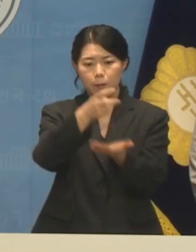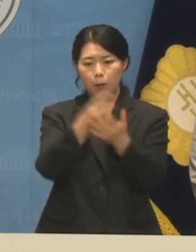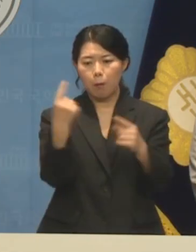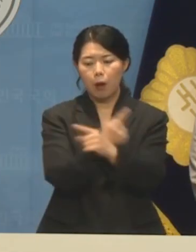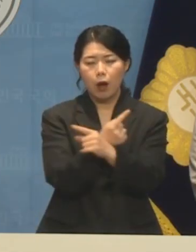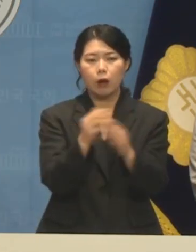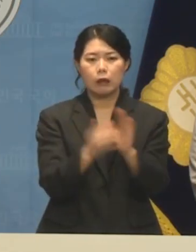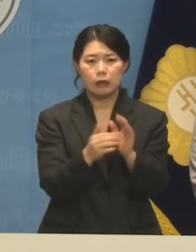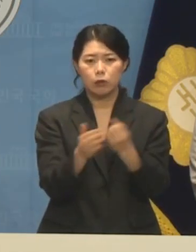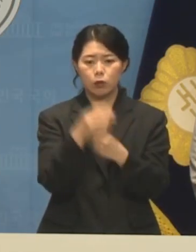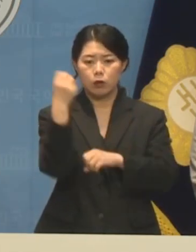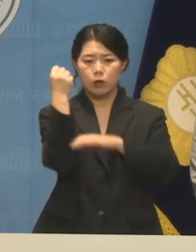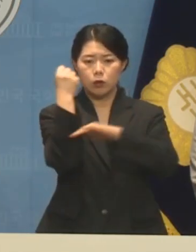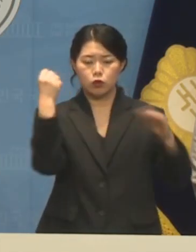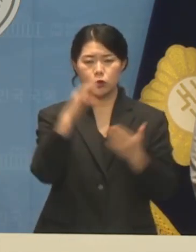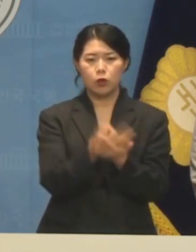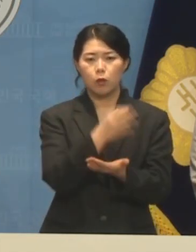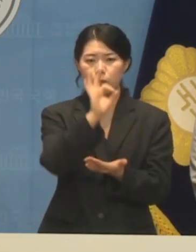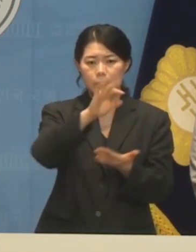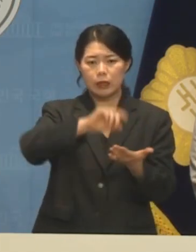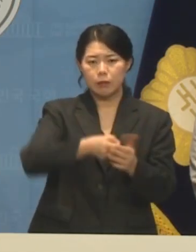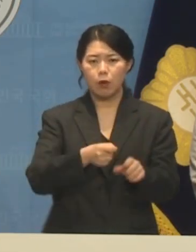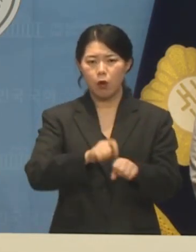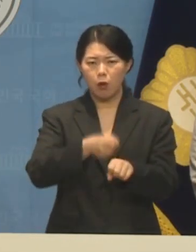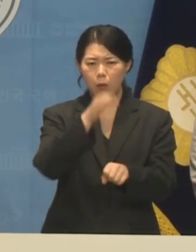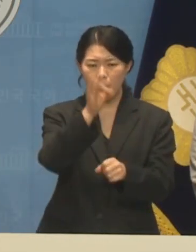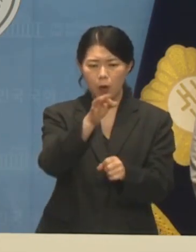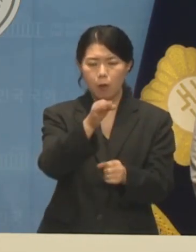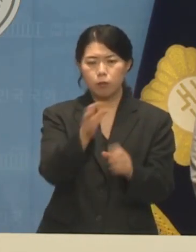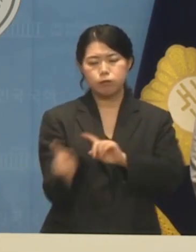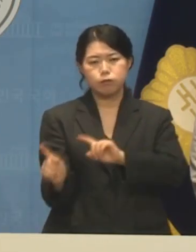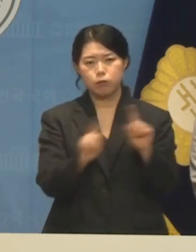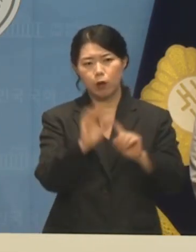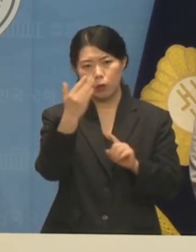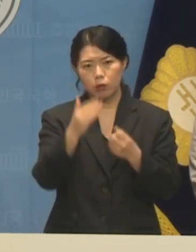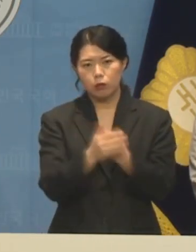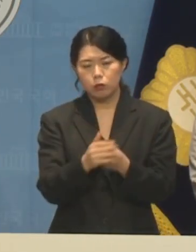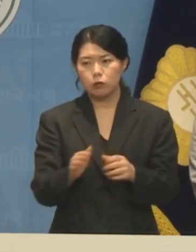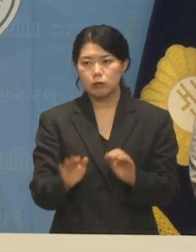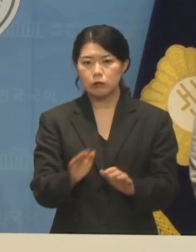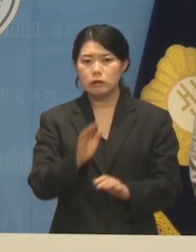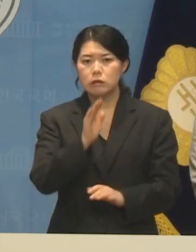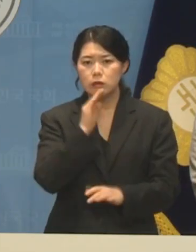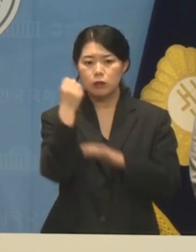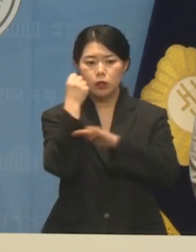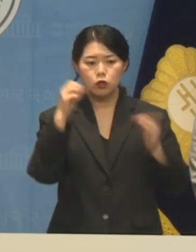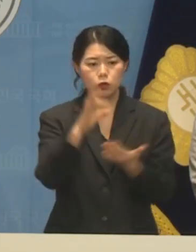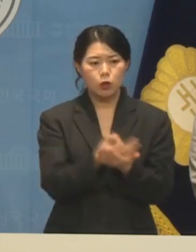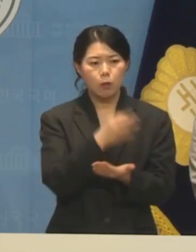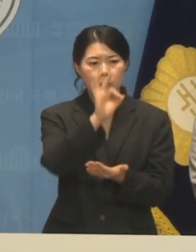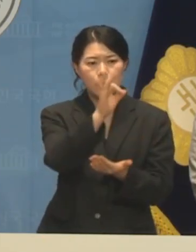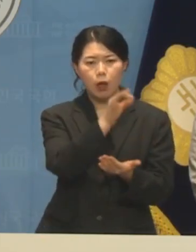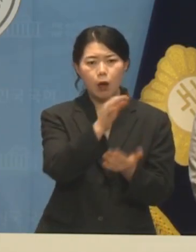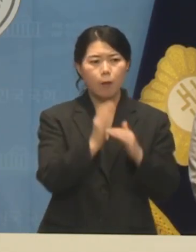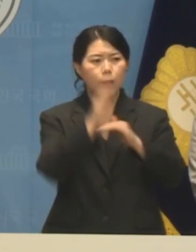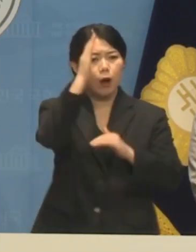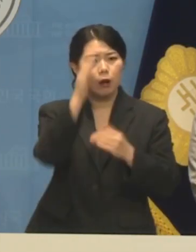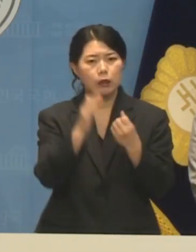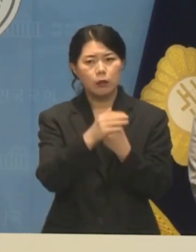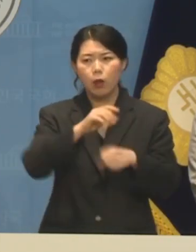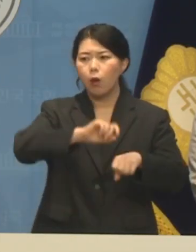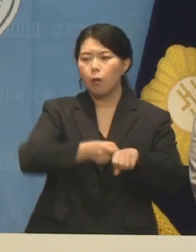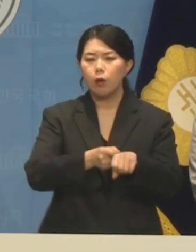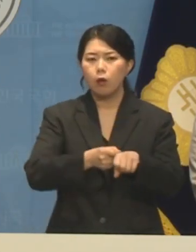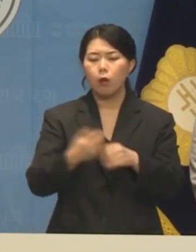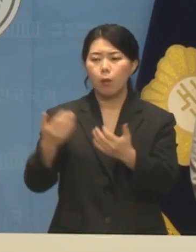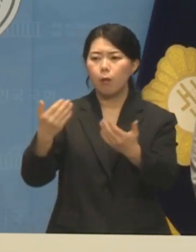개정하여 기준인건비 페널티 제도를 부활시키면서 실질적 기준인건비가 초과되어 페널티 제도에